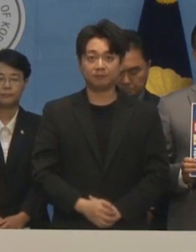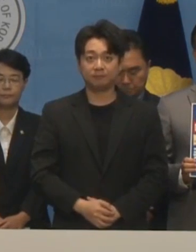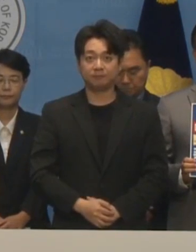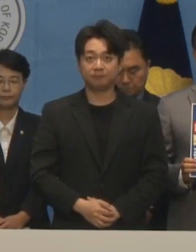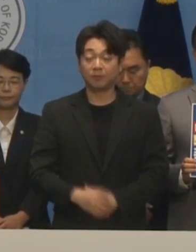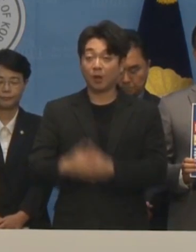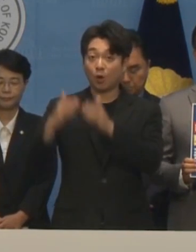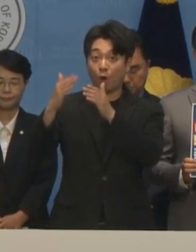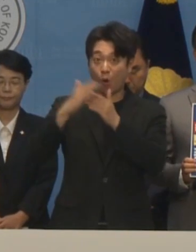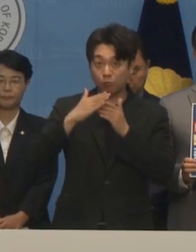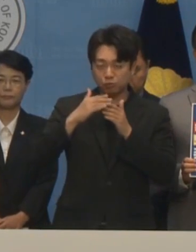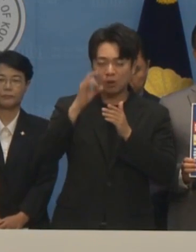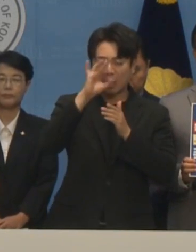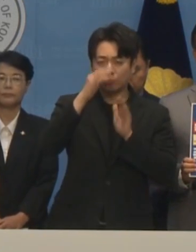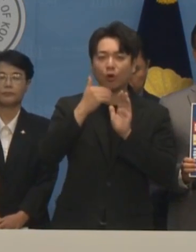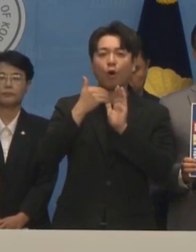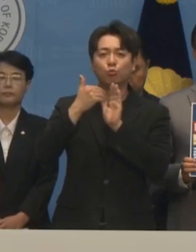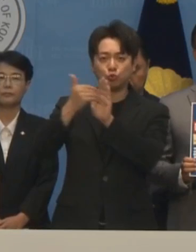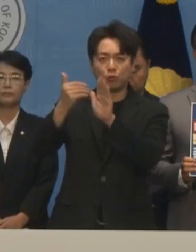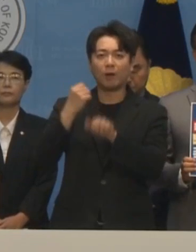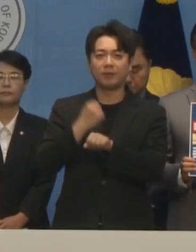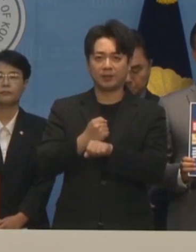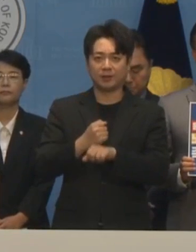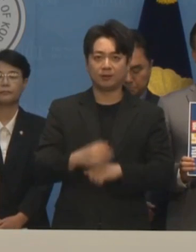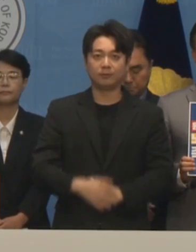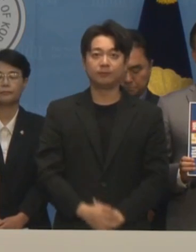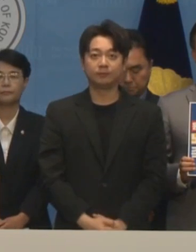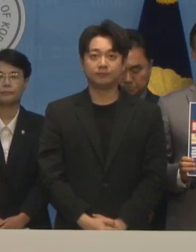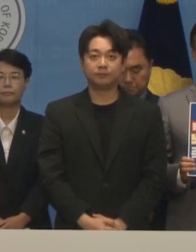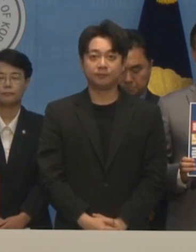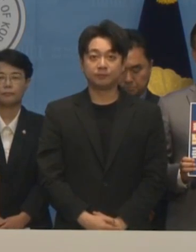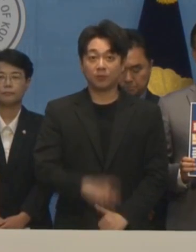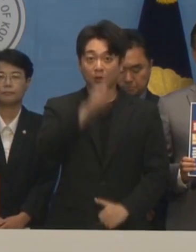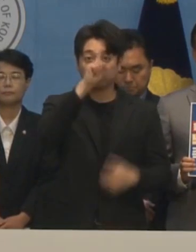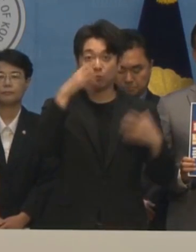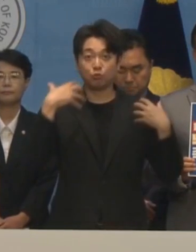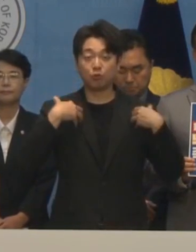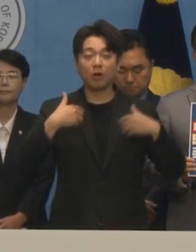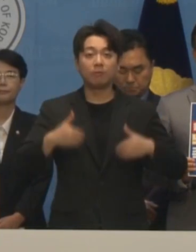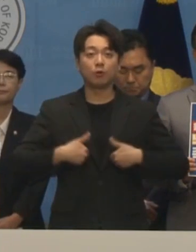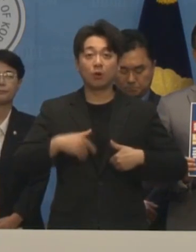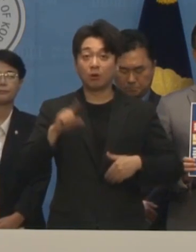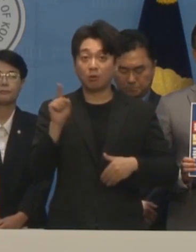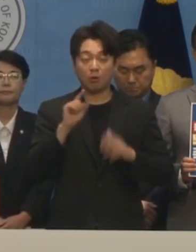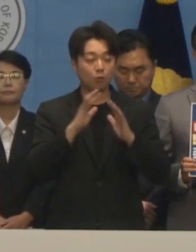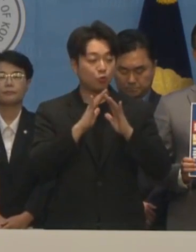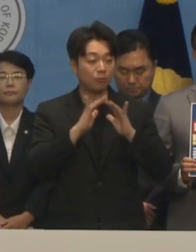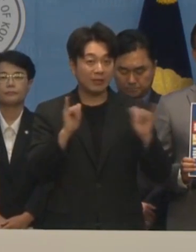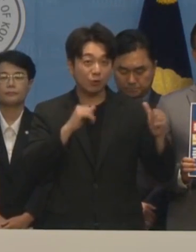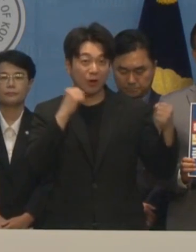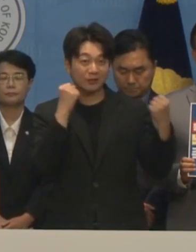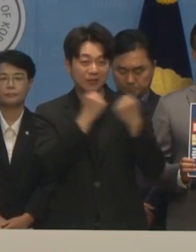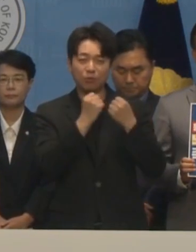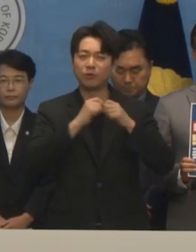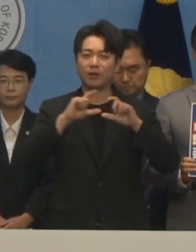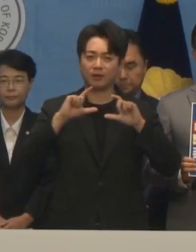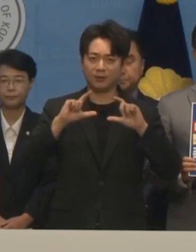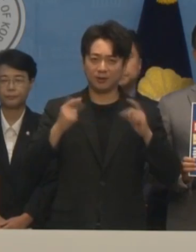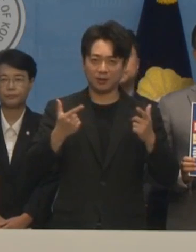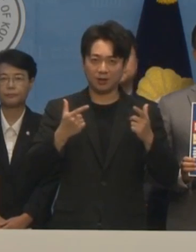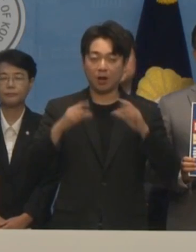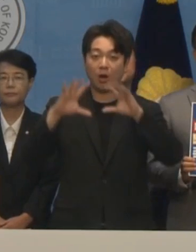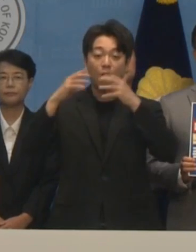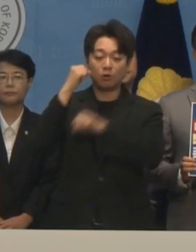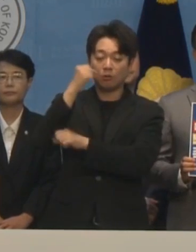거부합니다. 지금 정부가 해야 할 것은 민심을 버리고 국민과 한번 해보자 싸우는 것이 아니라